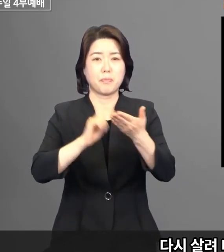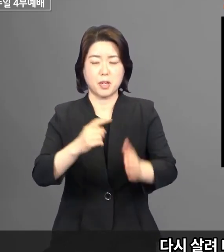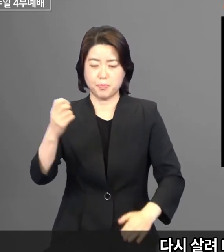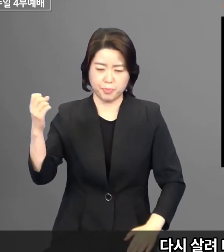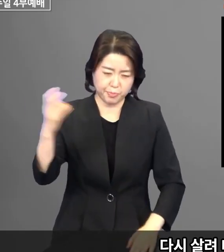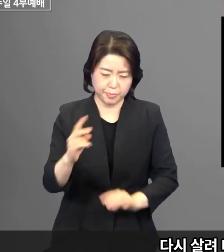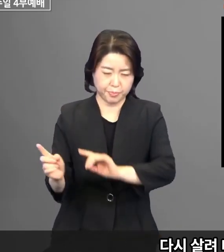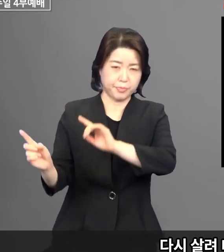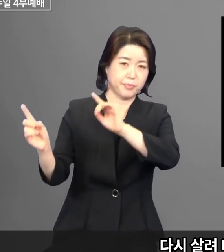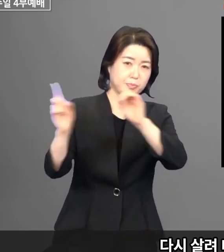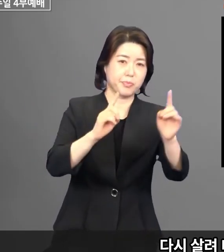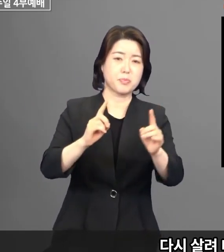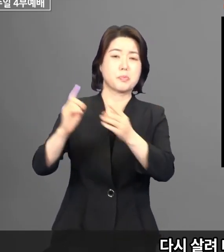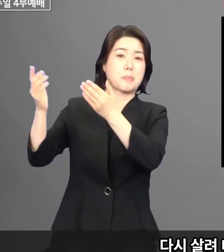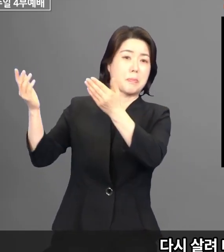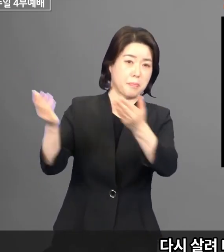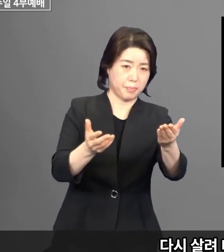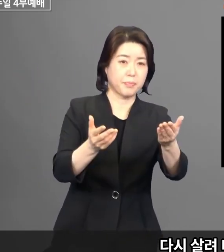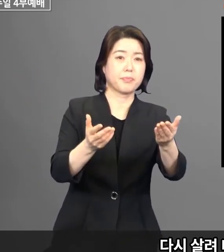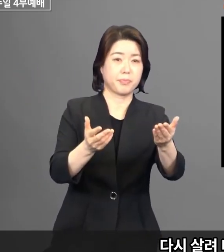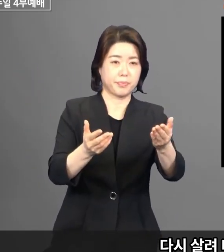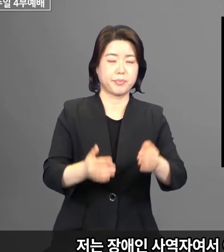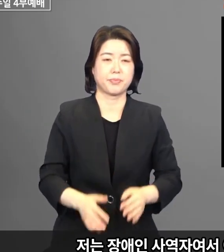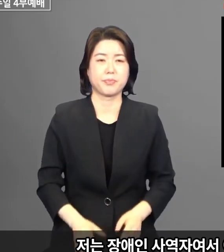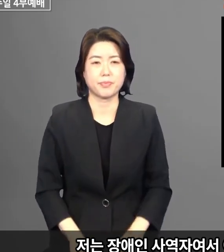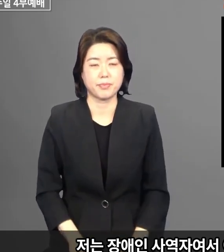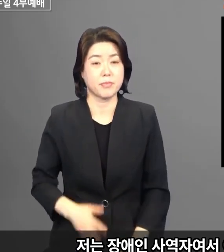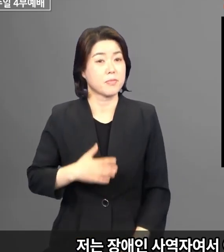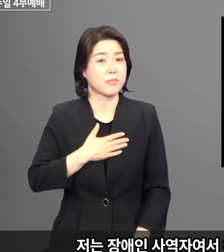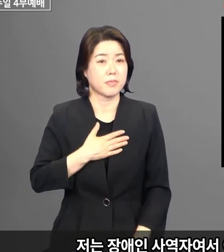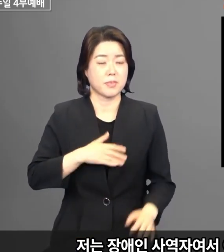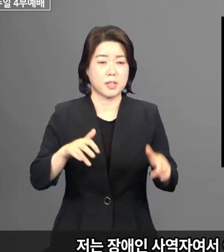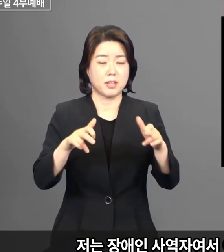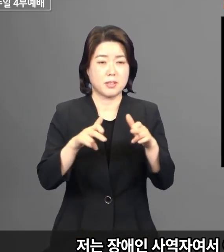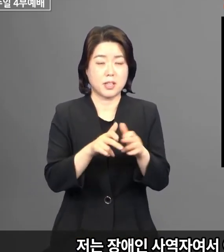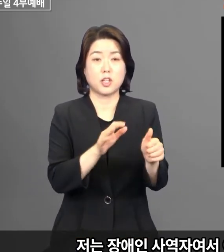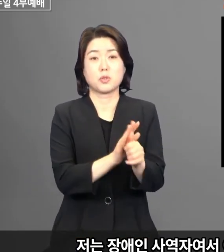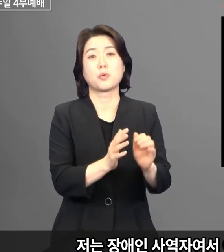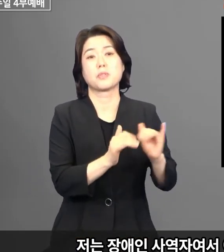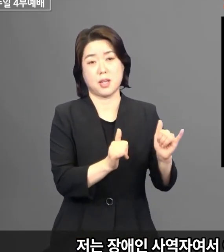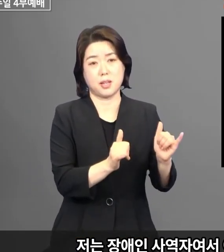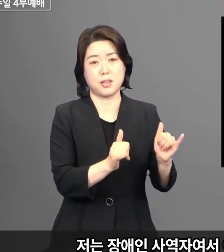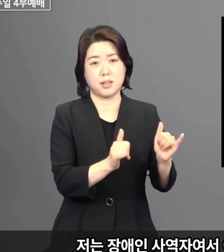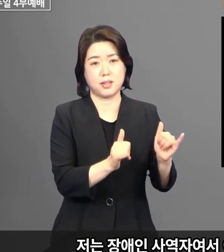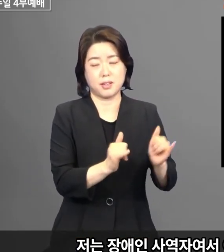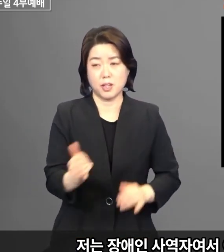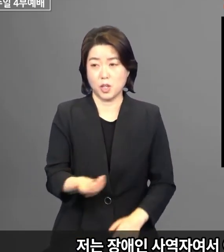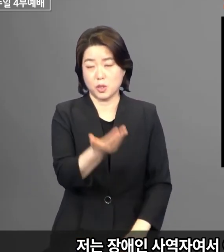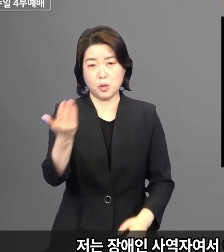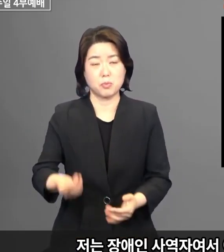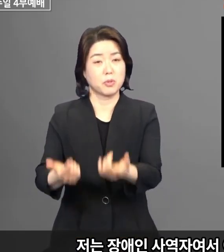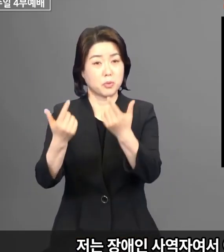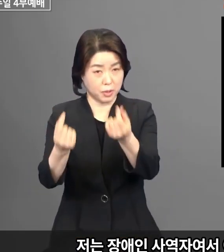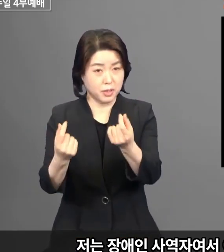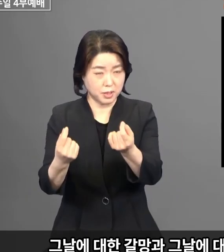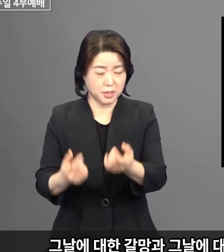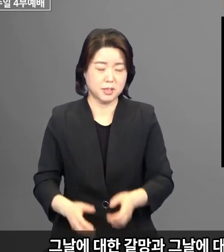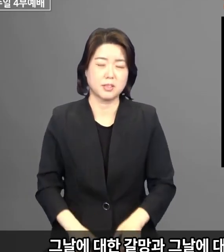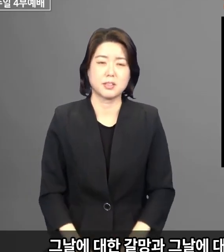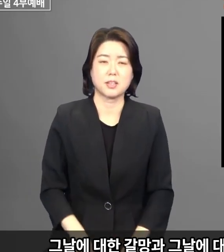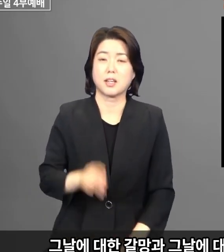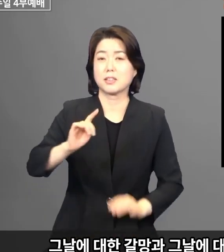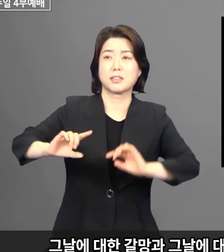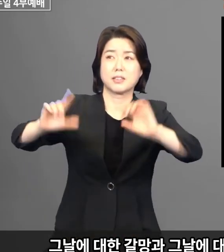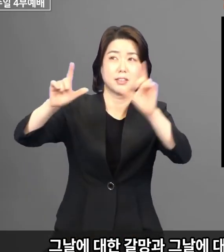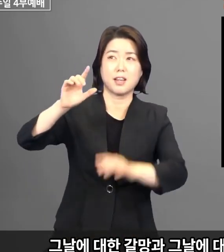다시 살려내실 겁니다. 저는 장애인 사역자여서 여러분도 마찬가지겠지만